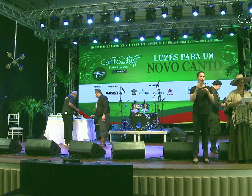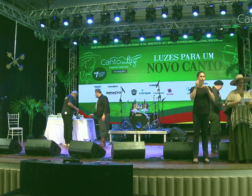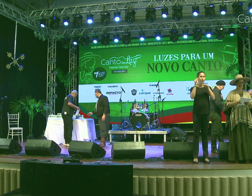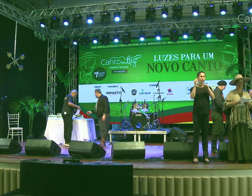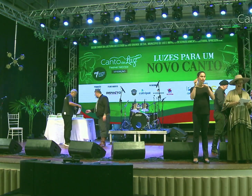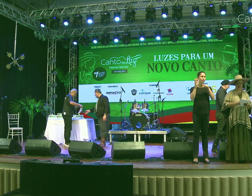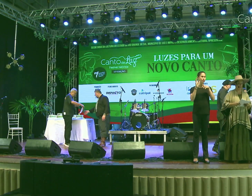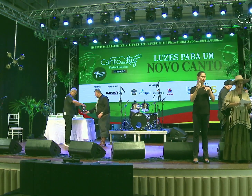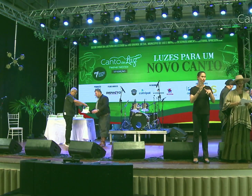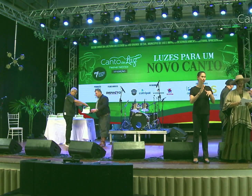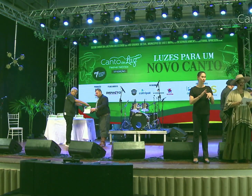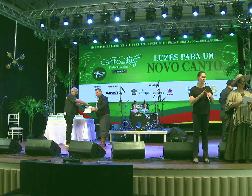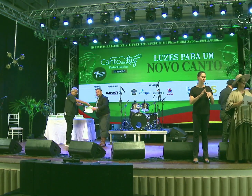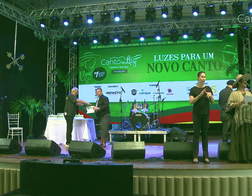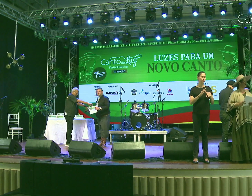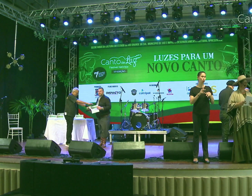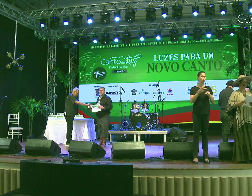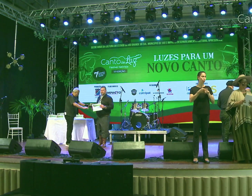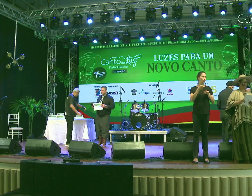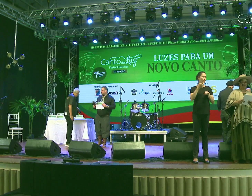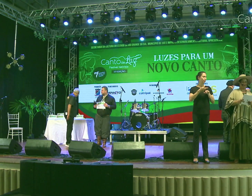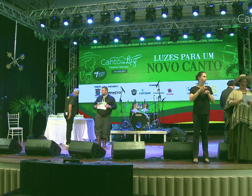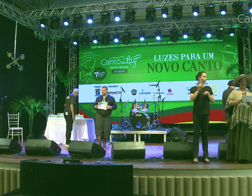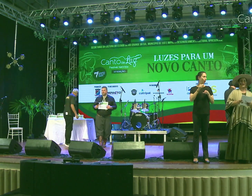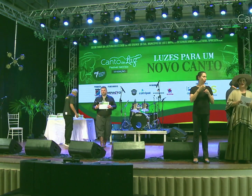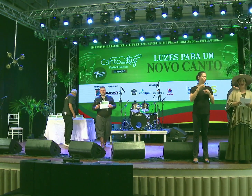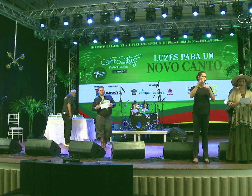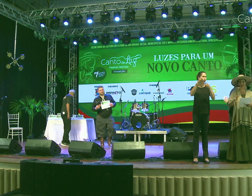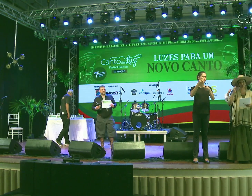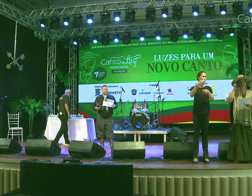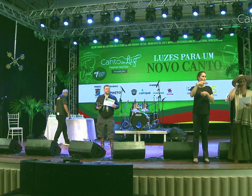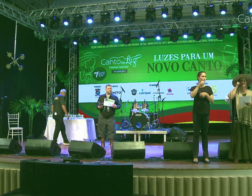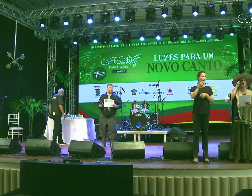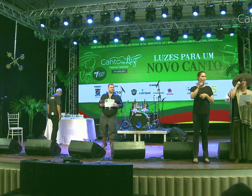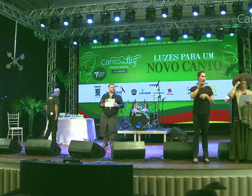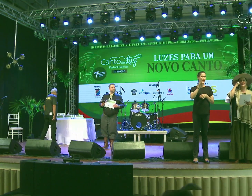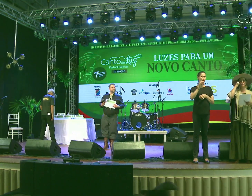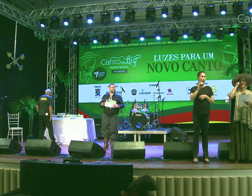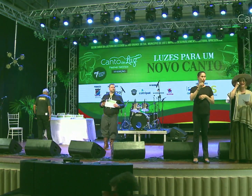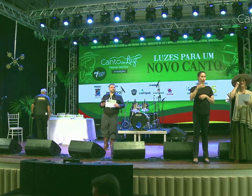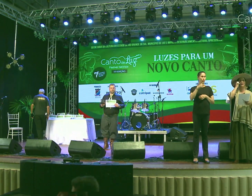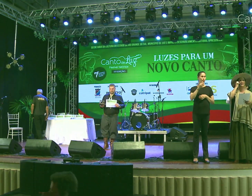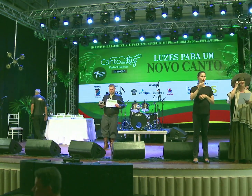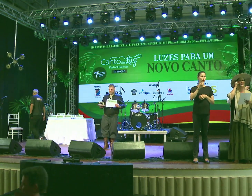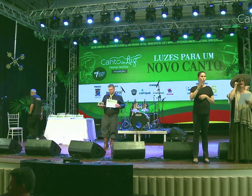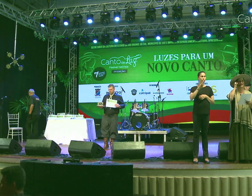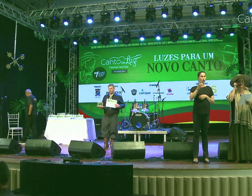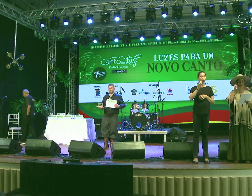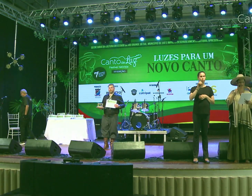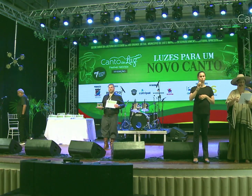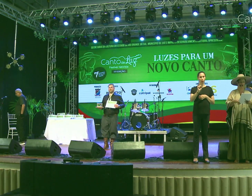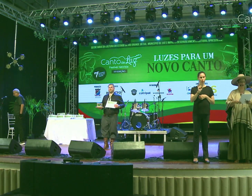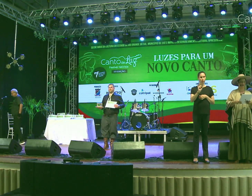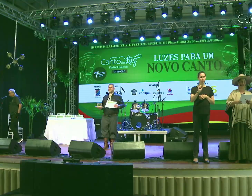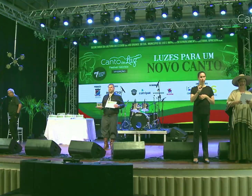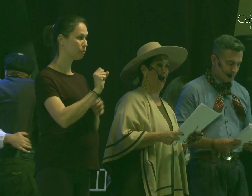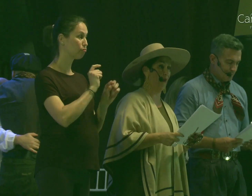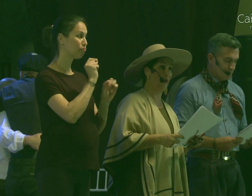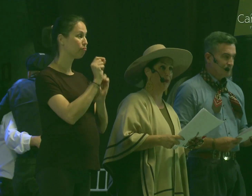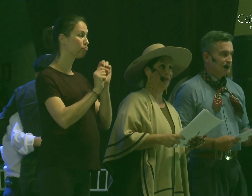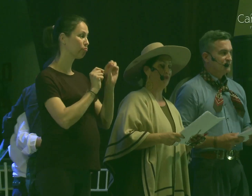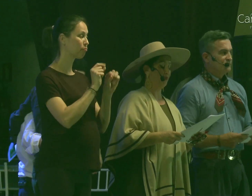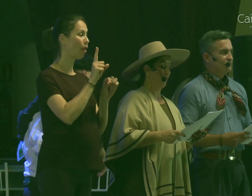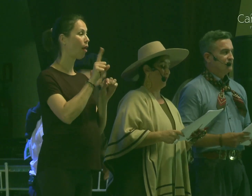Mário Barros. E o melhor arranjo instrumental da 11ª edição do nosso